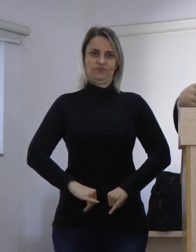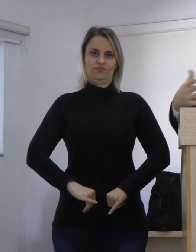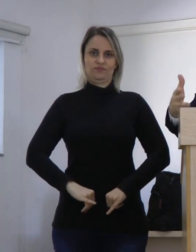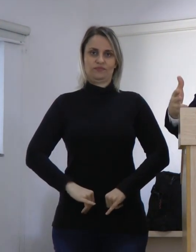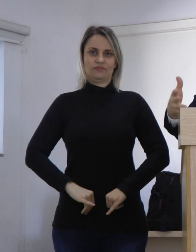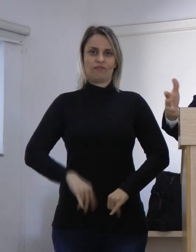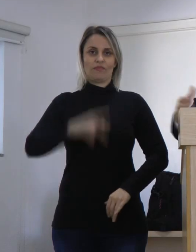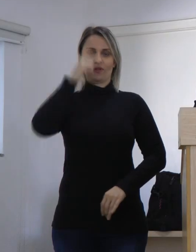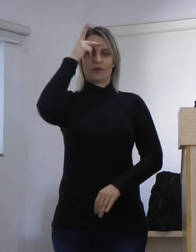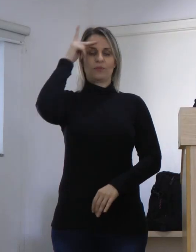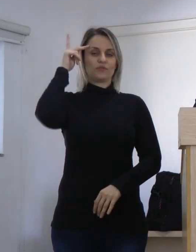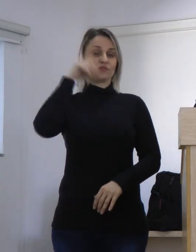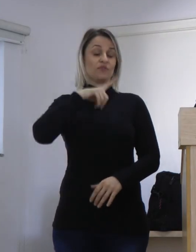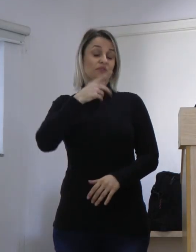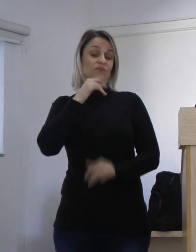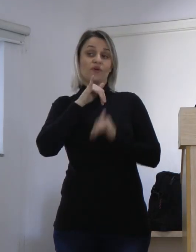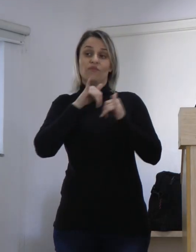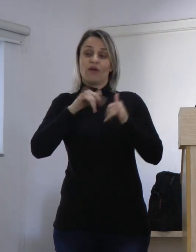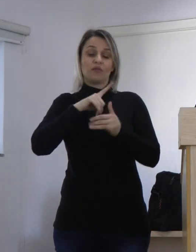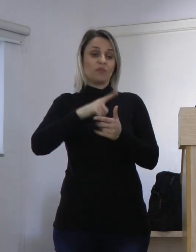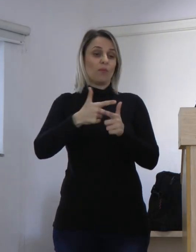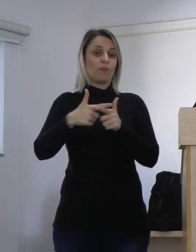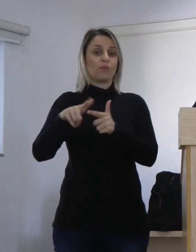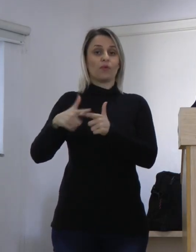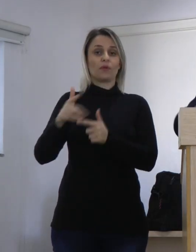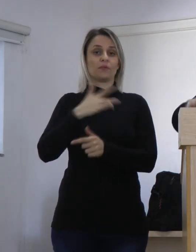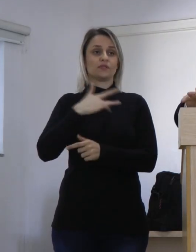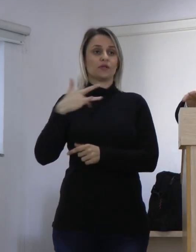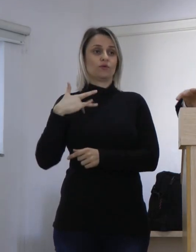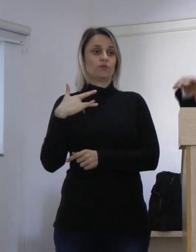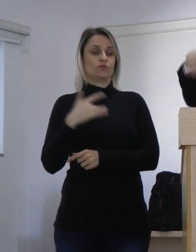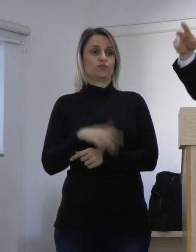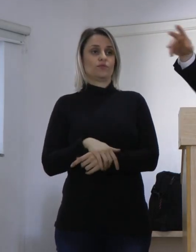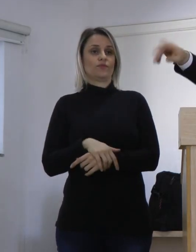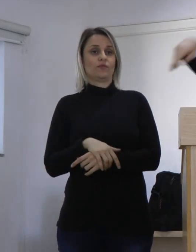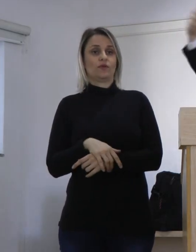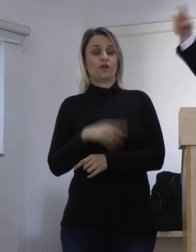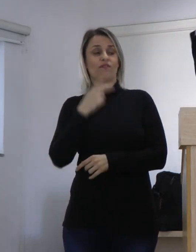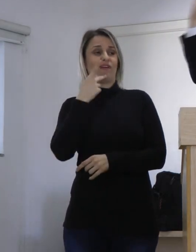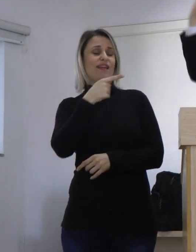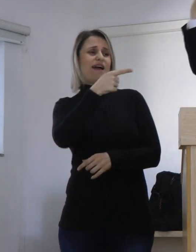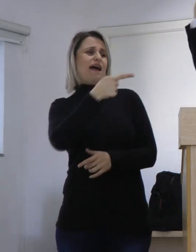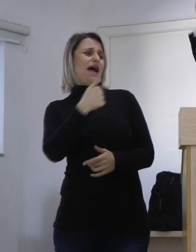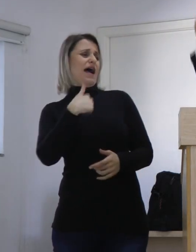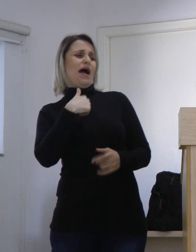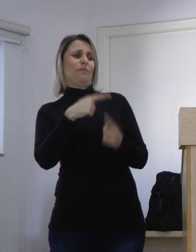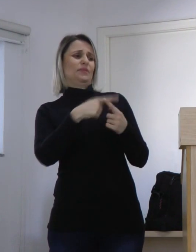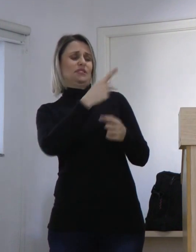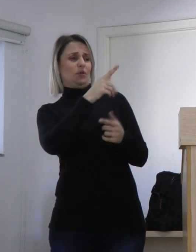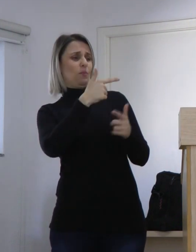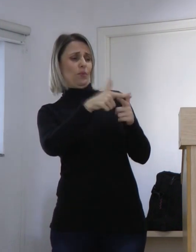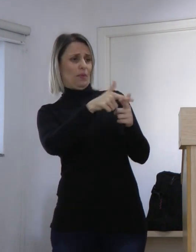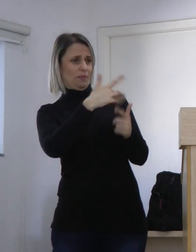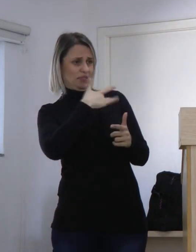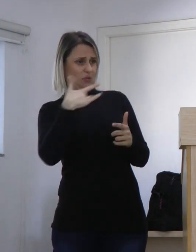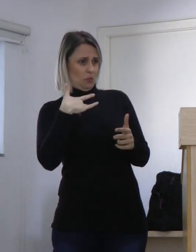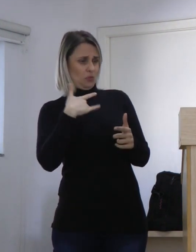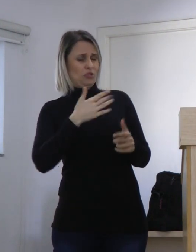diz que está com problema de saúde, a gente diz, você não sabe, eu fiquei na UTI 3 dias.